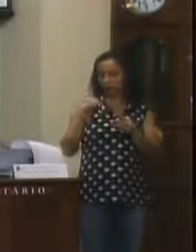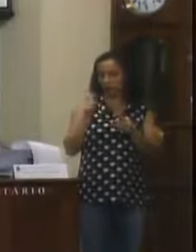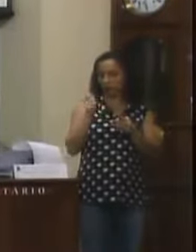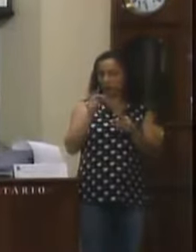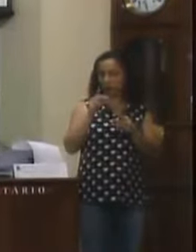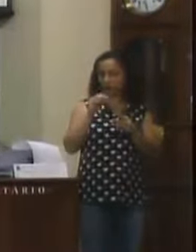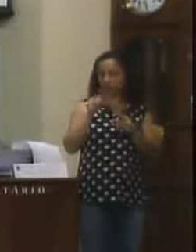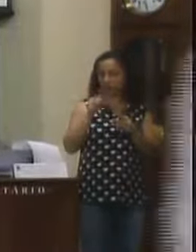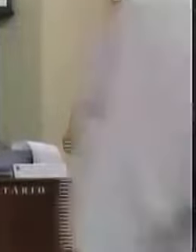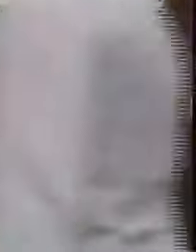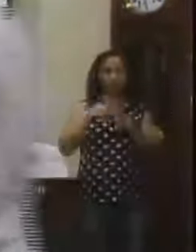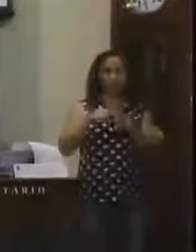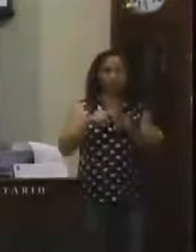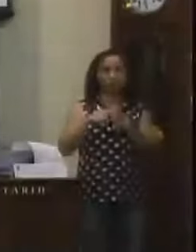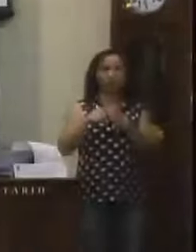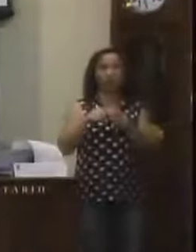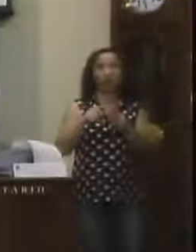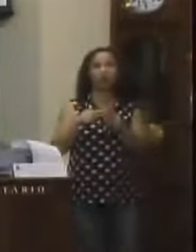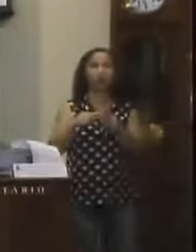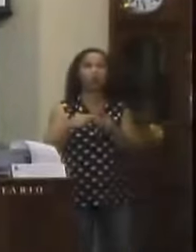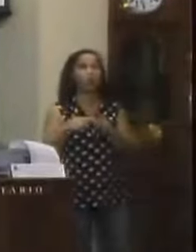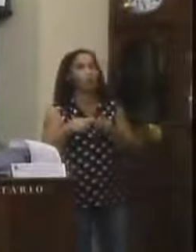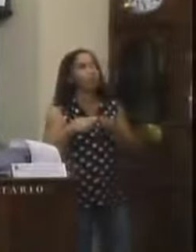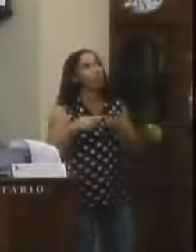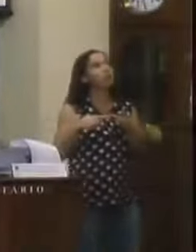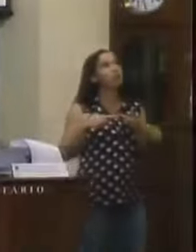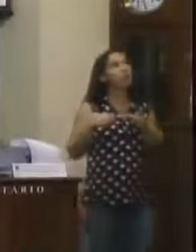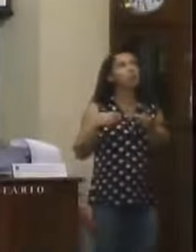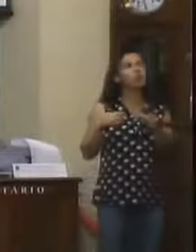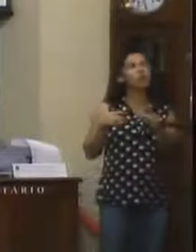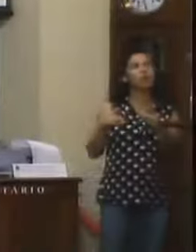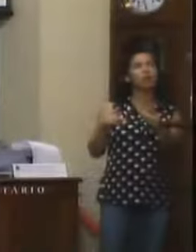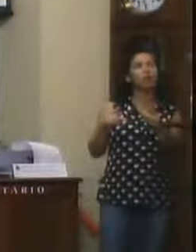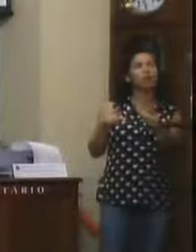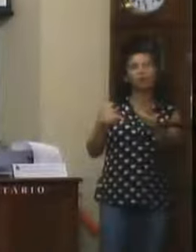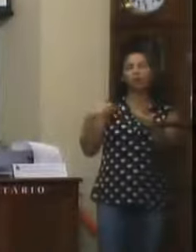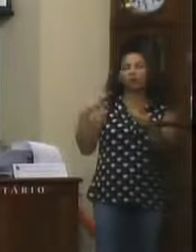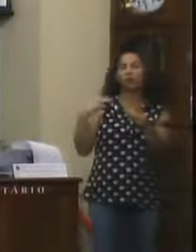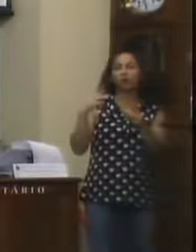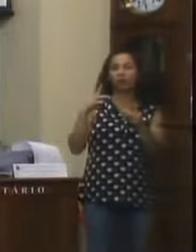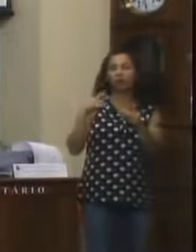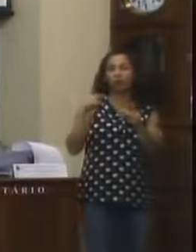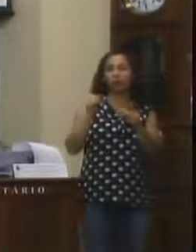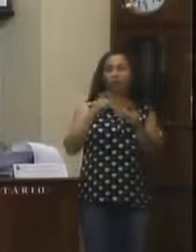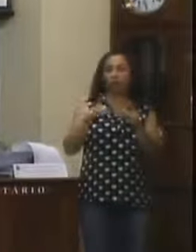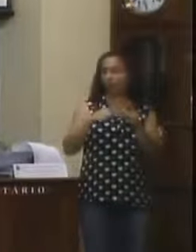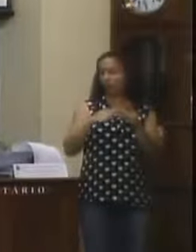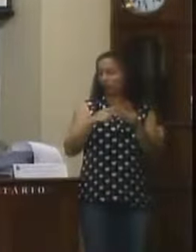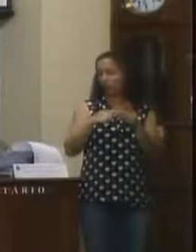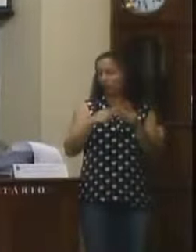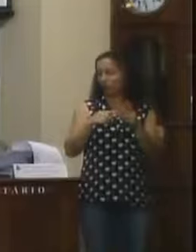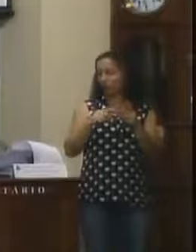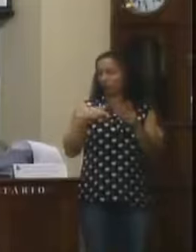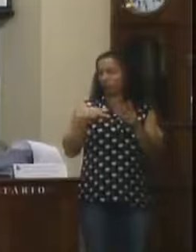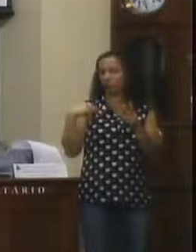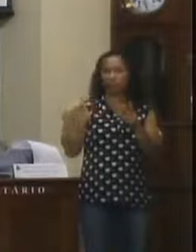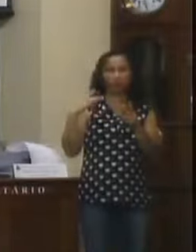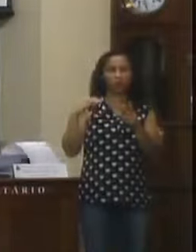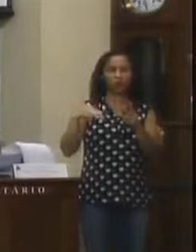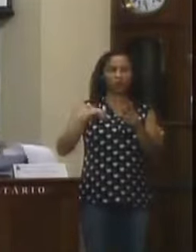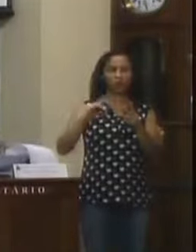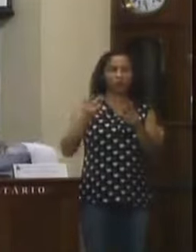abril de 2018, vereador relator David Nogueira. Seguindo o voto, vereador Rafael de Oliveira Tavares e vereadora Michele